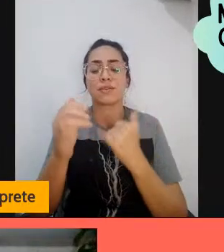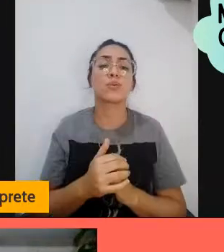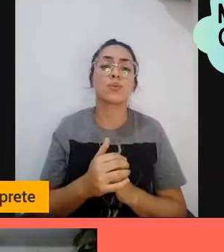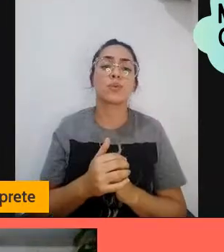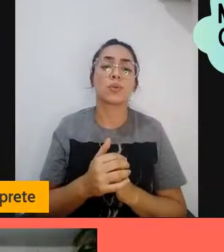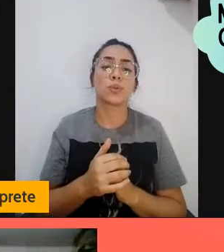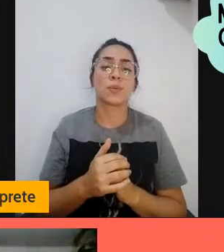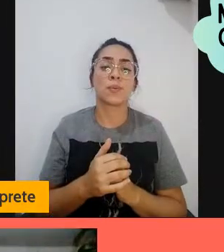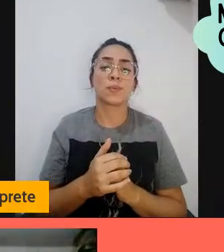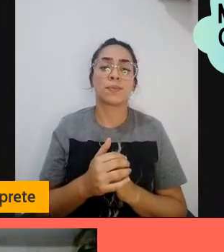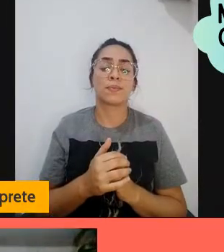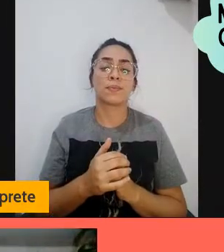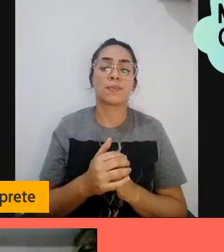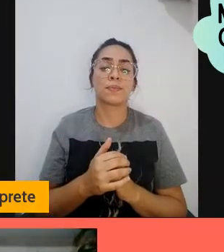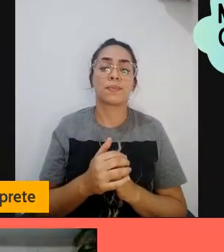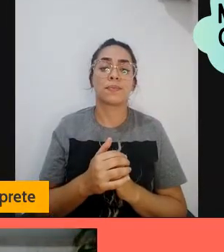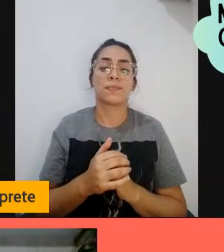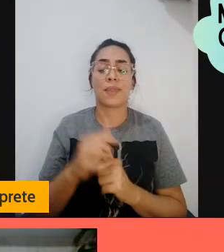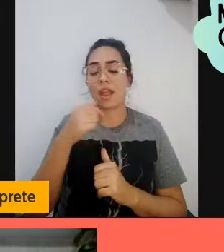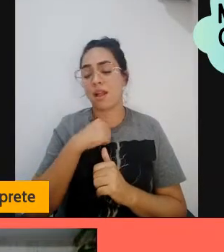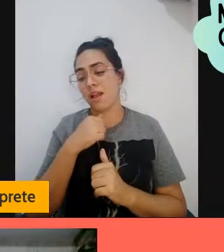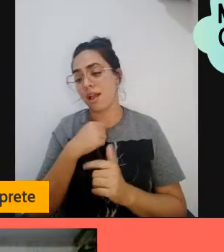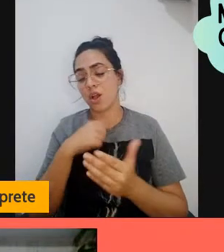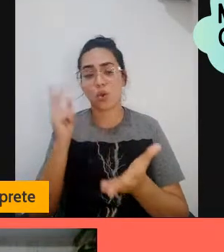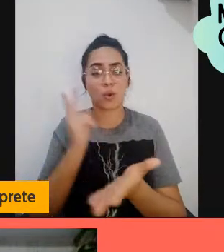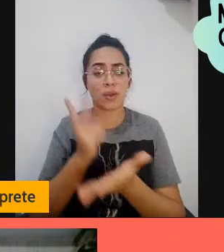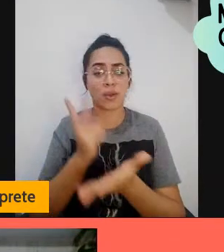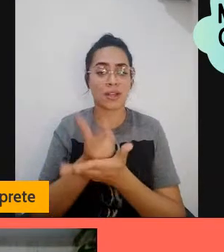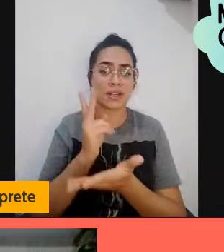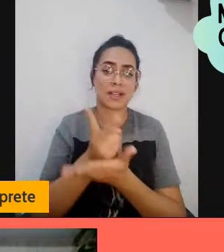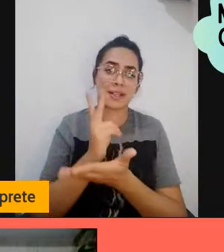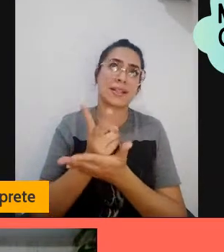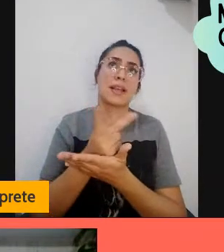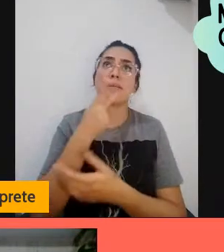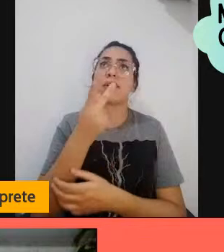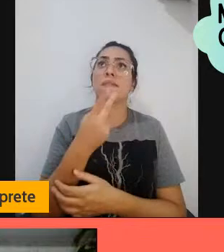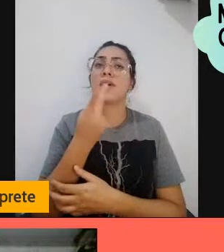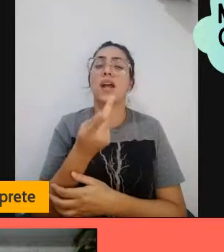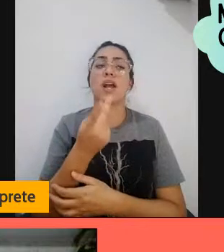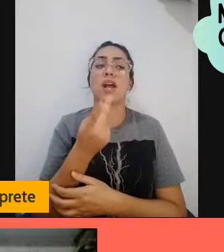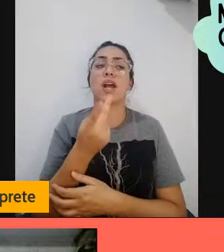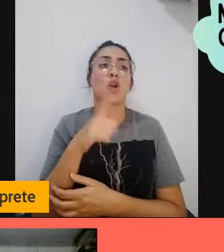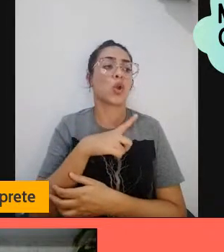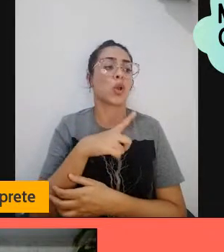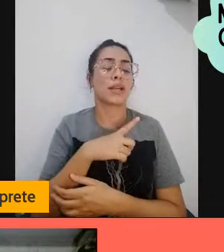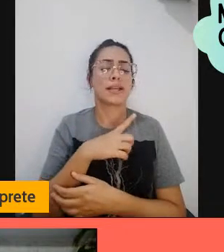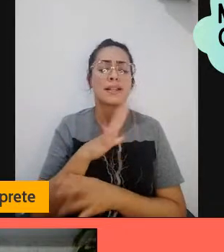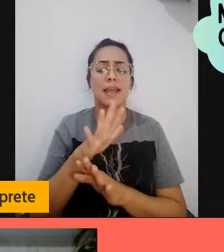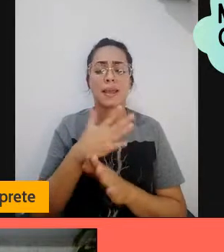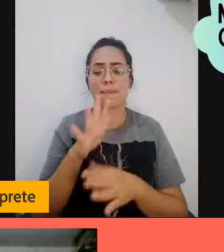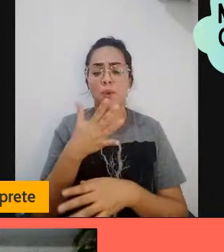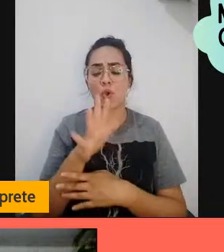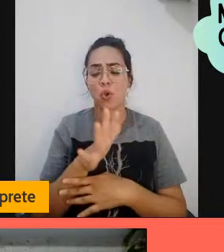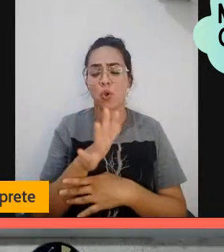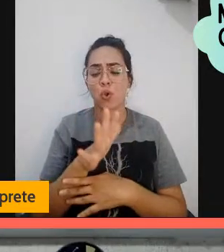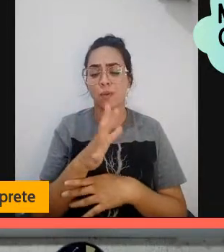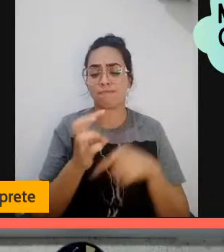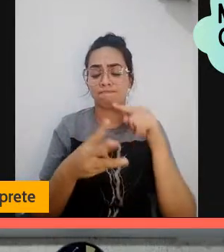Eu sempre coloco que eu acho que tem pelo menos três